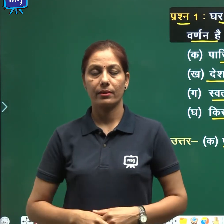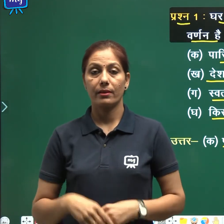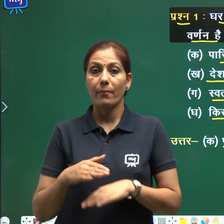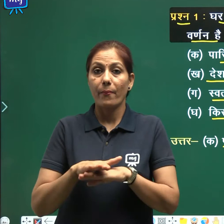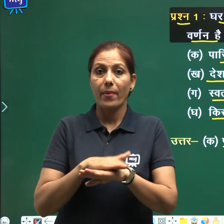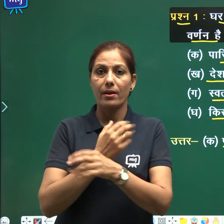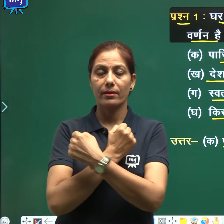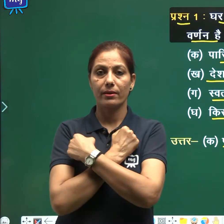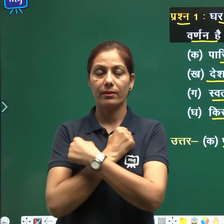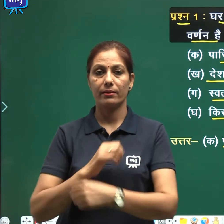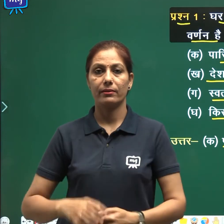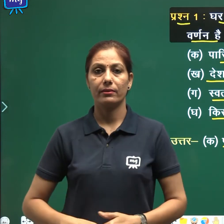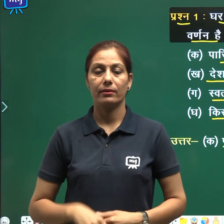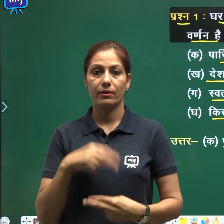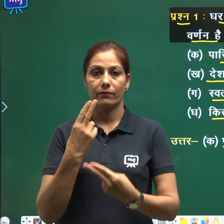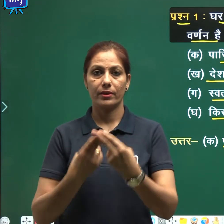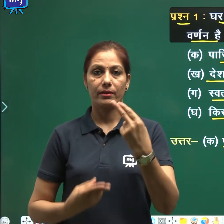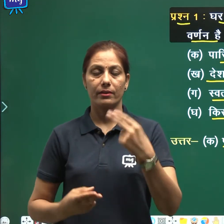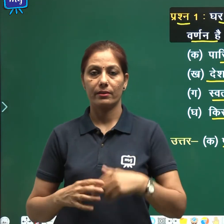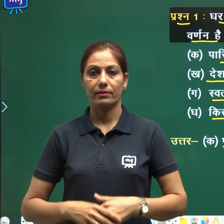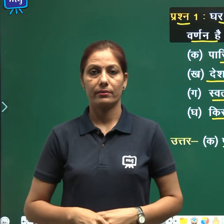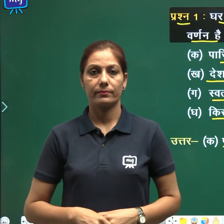स्नेह का वर्णन किया है।